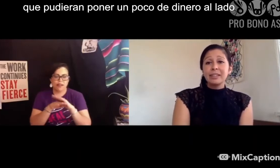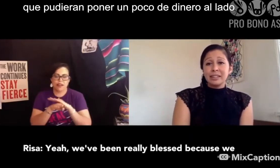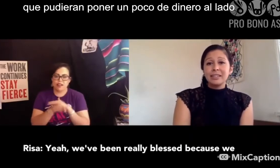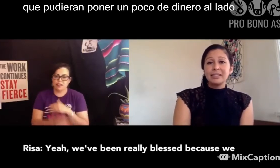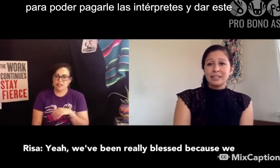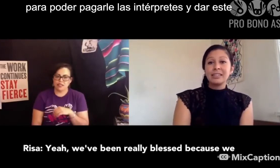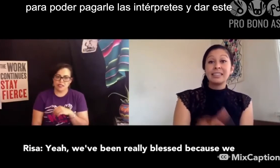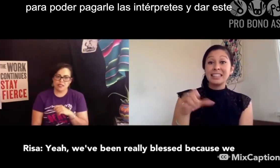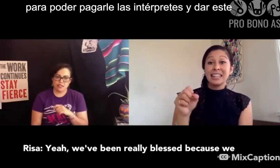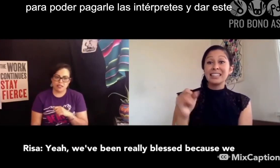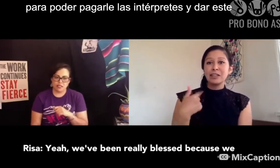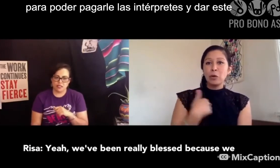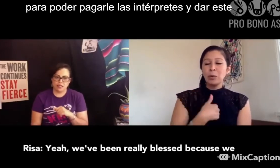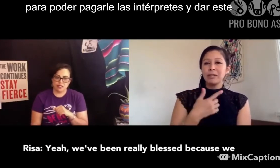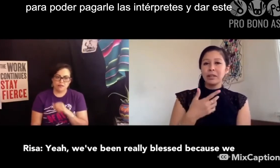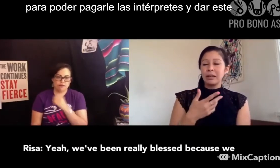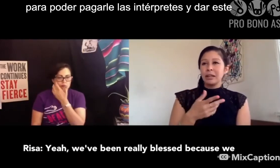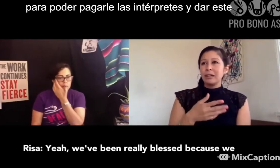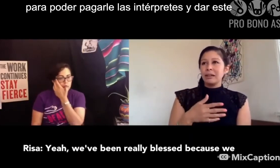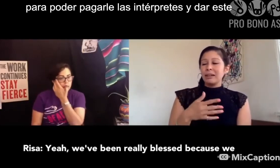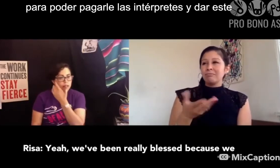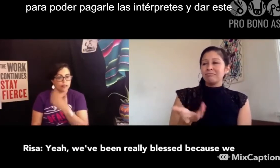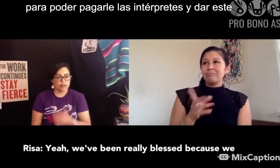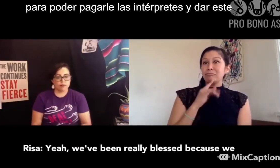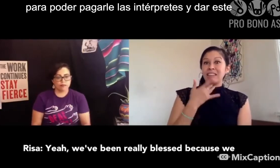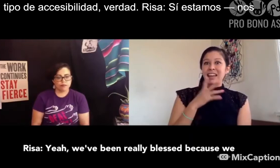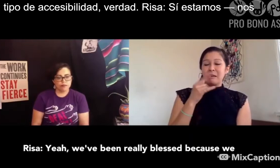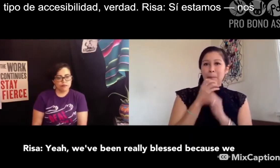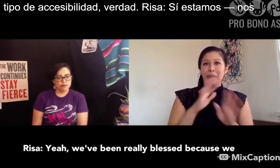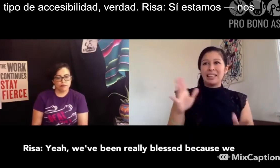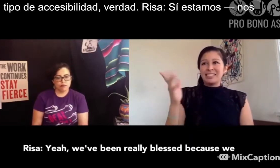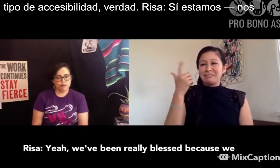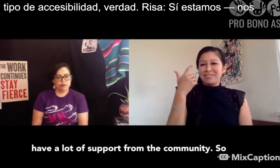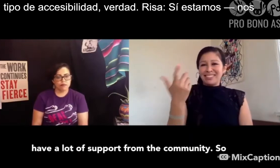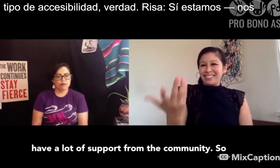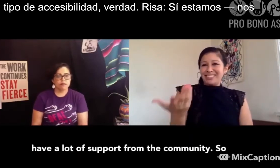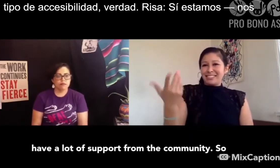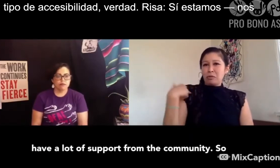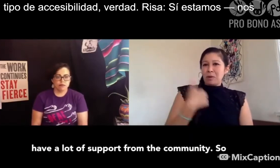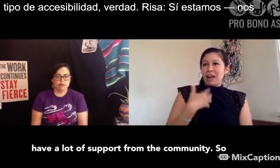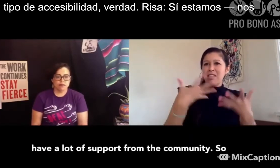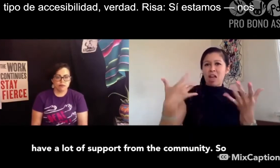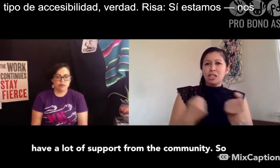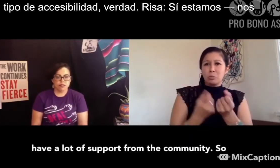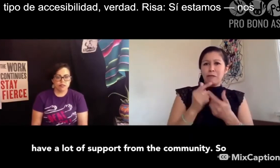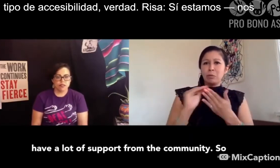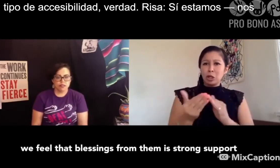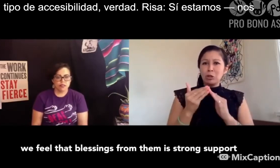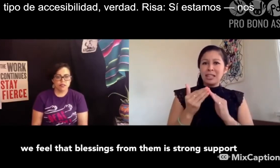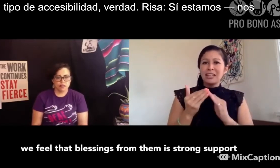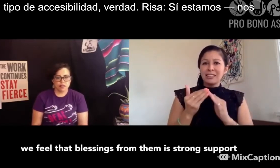de dinero al lado para poder pagarle a las intérpretes y dar este tipo de accesibilidad, ¿verdad?